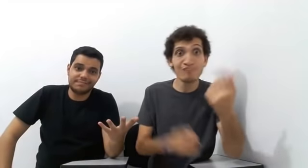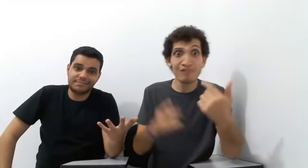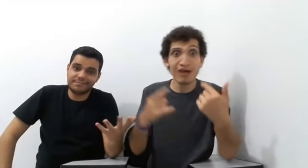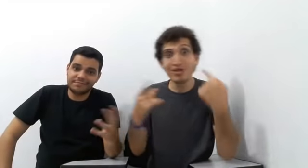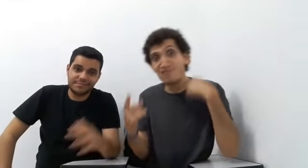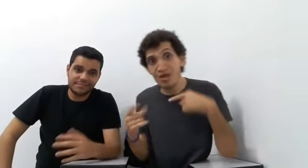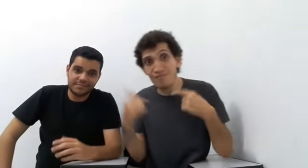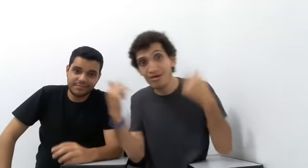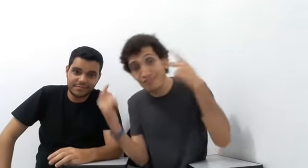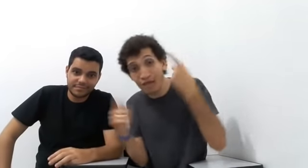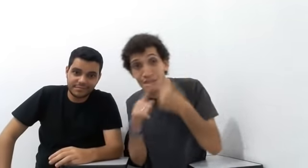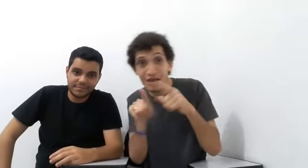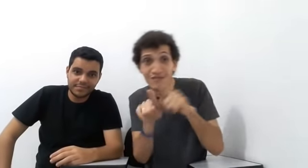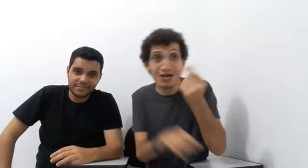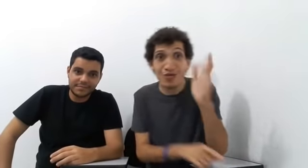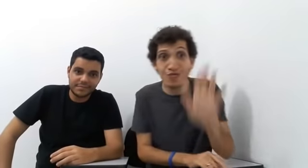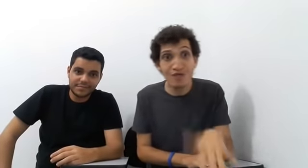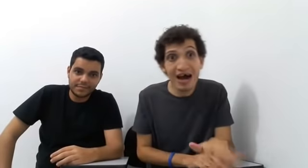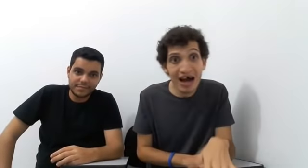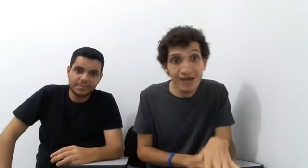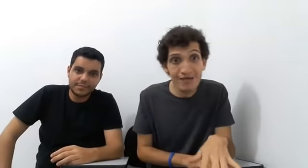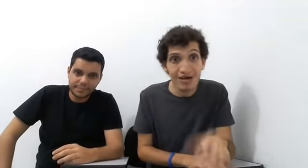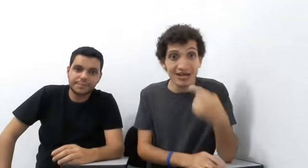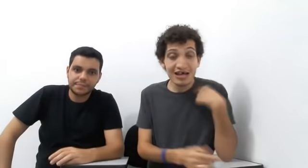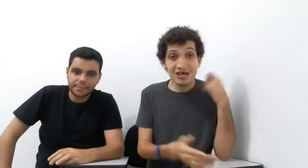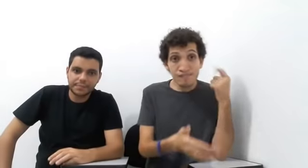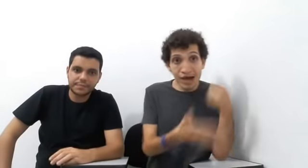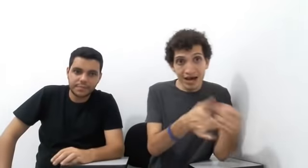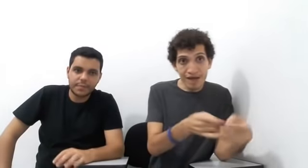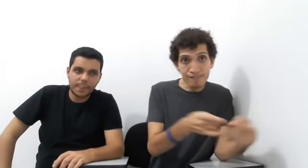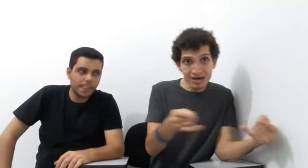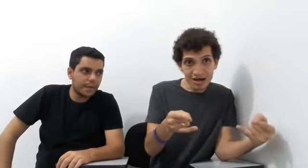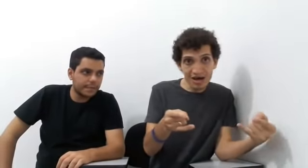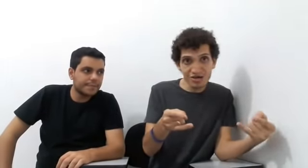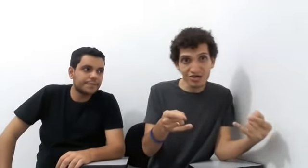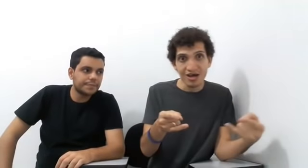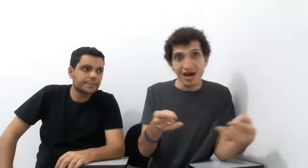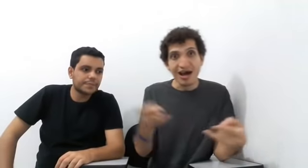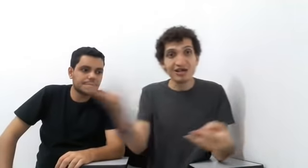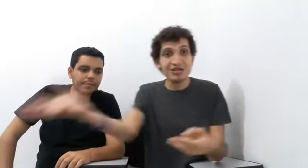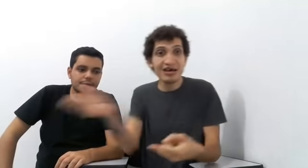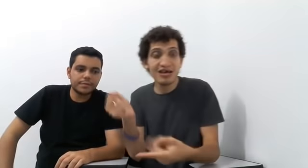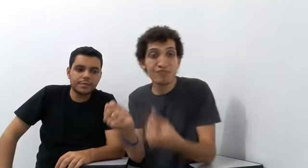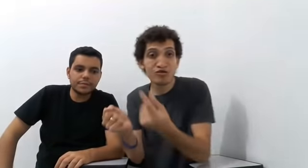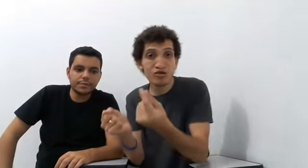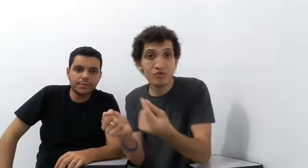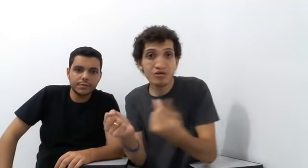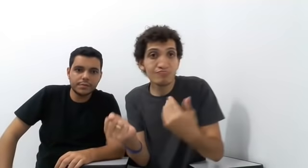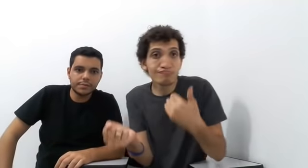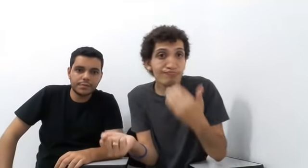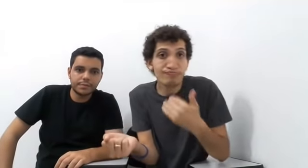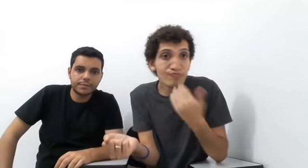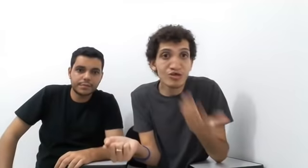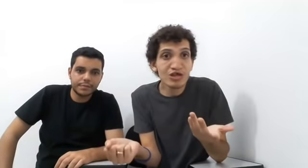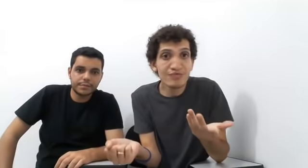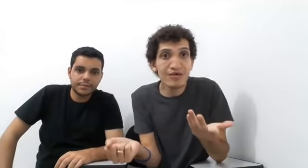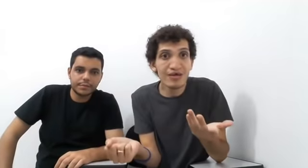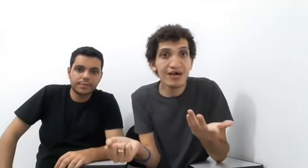para meninas para também não é barata. Se a gente pagar a passagem, a gente recebe dinheiro e adianta, né? E a